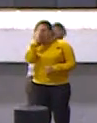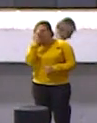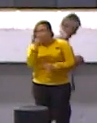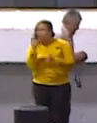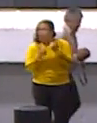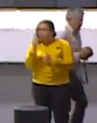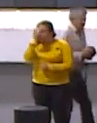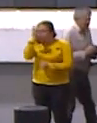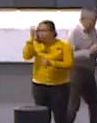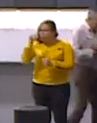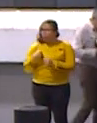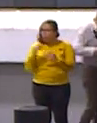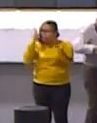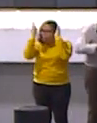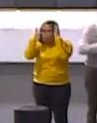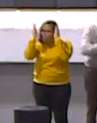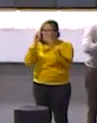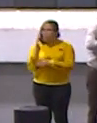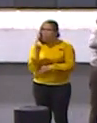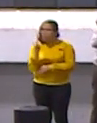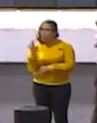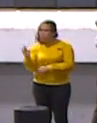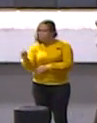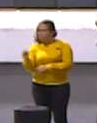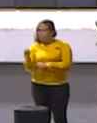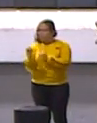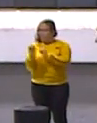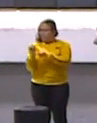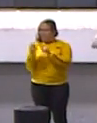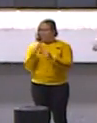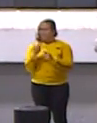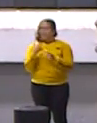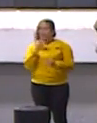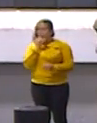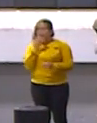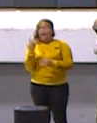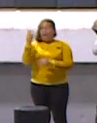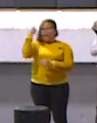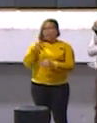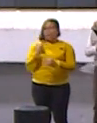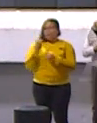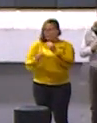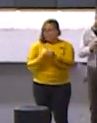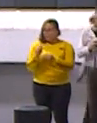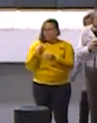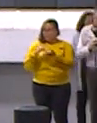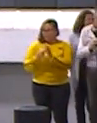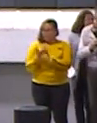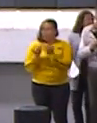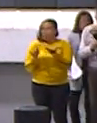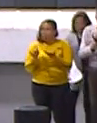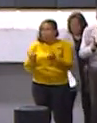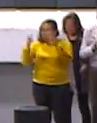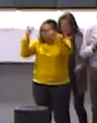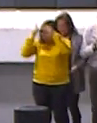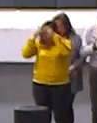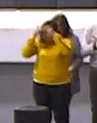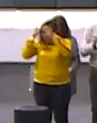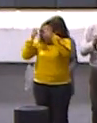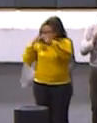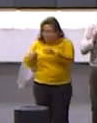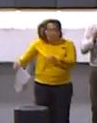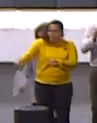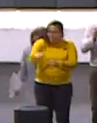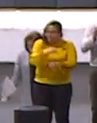claro los celtas también daban las volteretas sobre los sobre los toros pero también